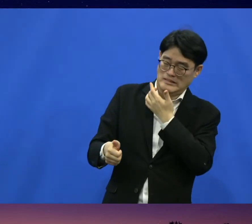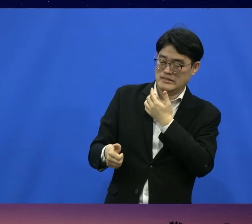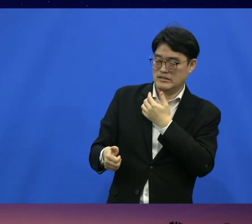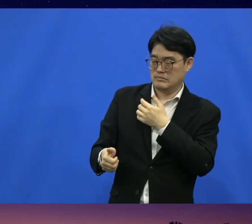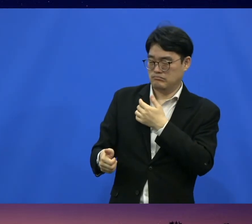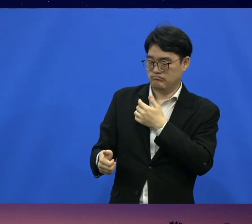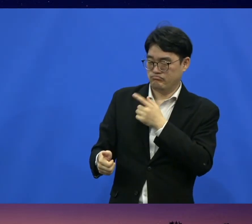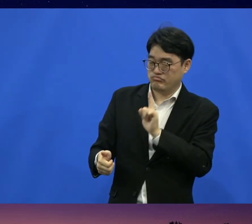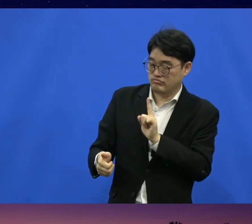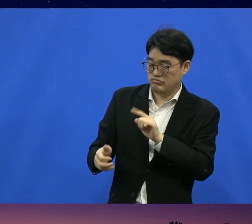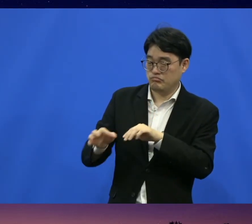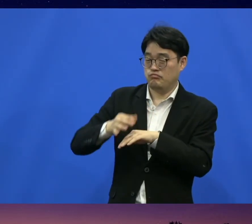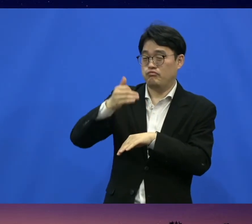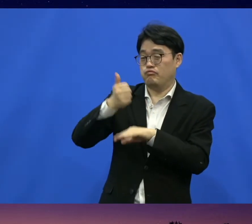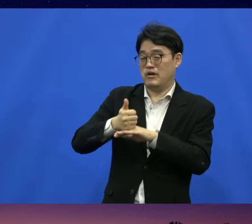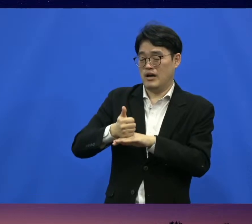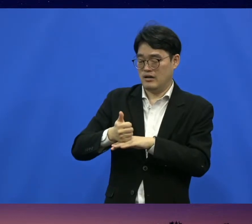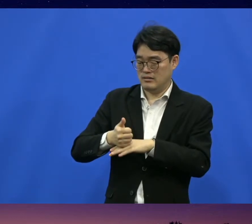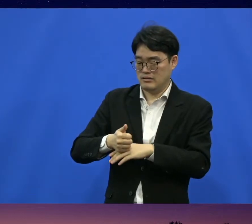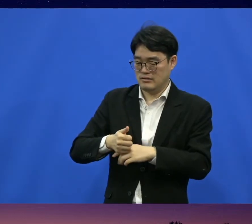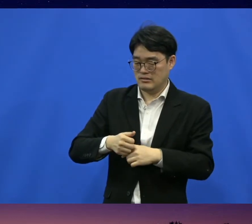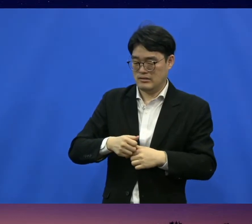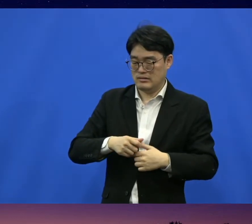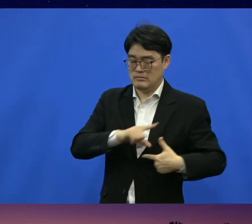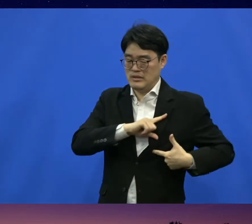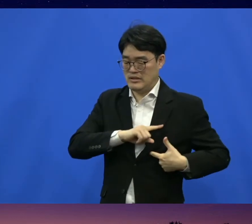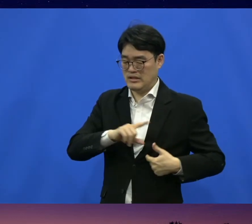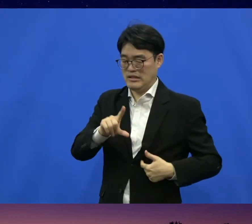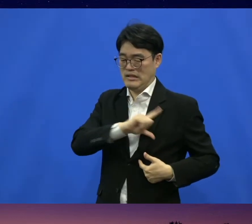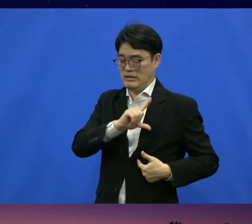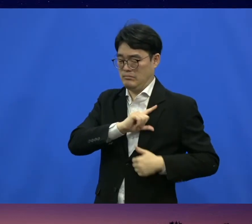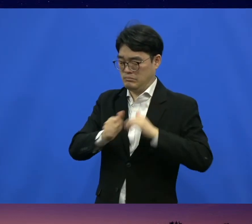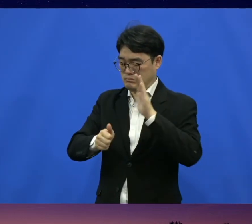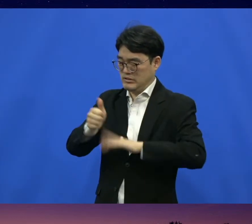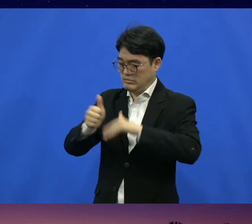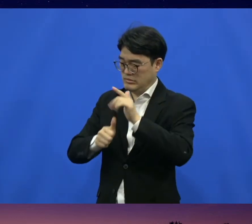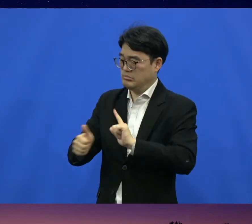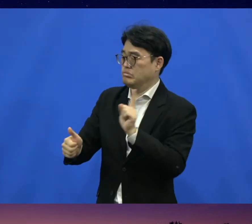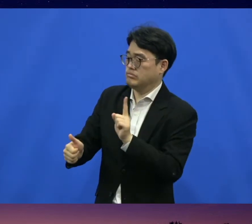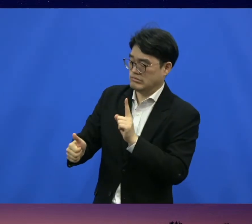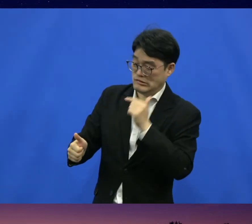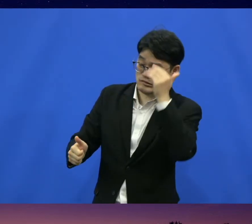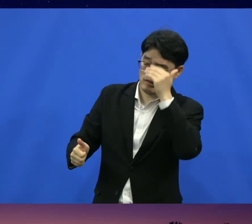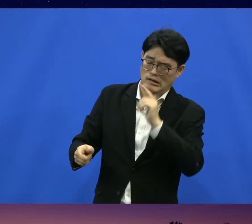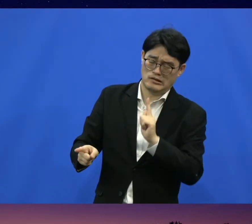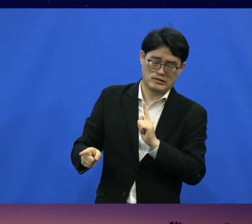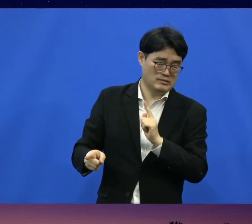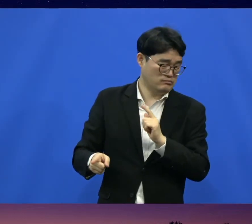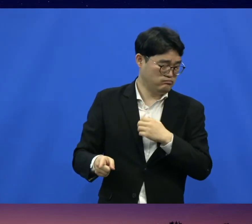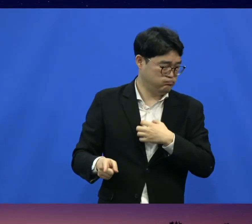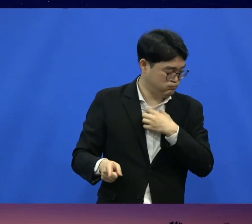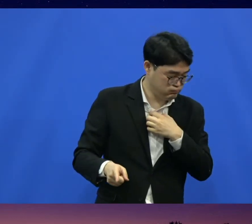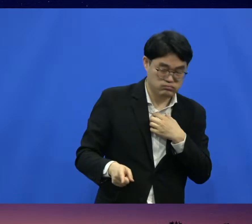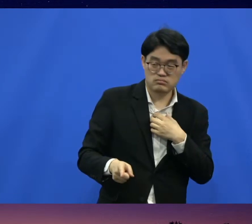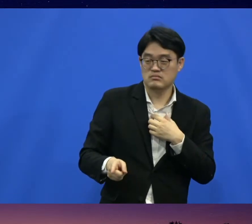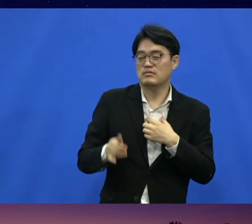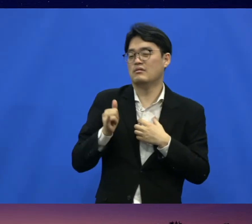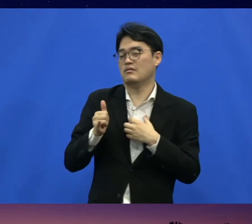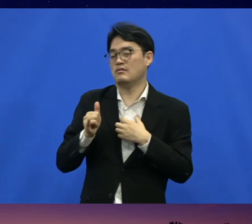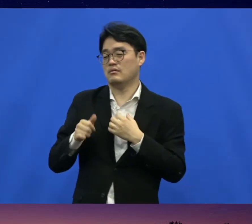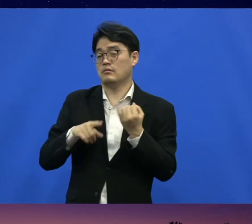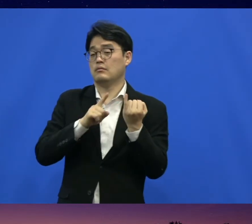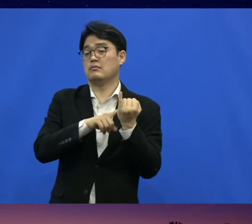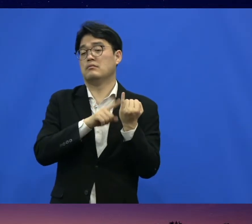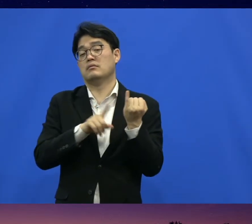조롱을 했죠. 그런 구경꾼이고 방관자로 있어요. 미갈은 아버지 사울을 닮았는지 전혀 영적인